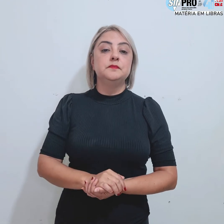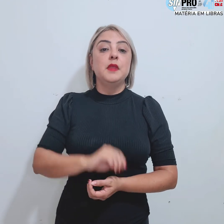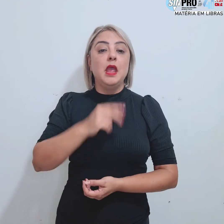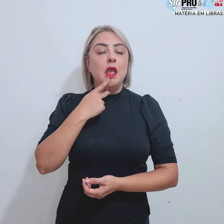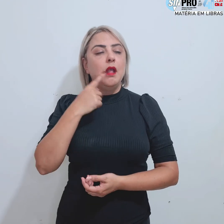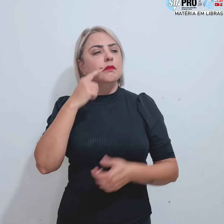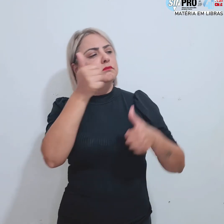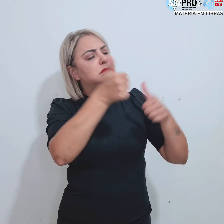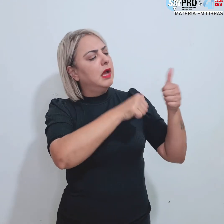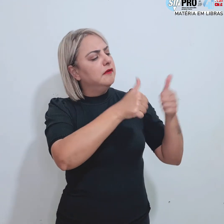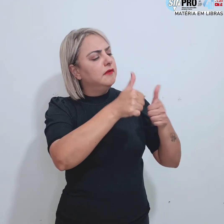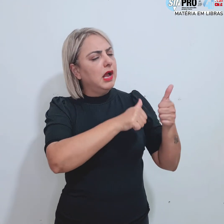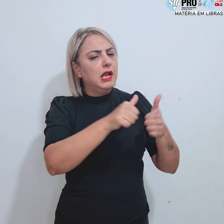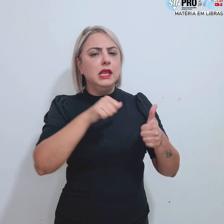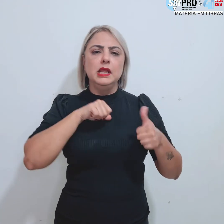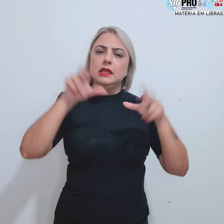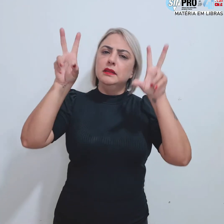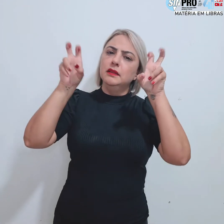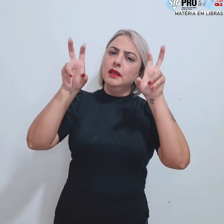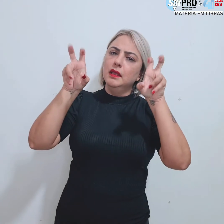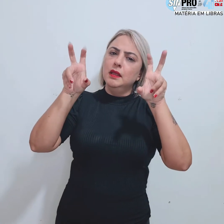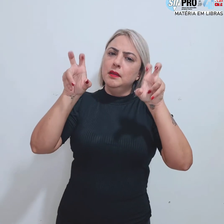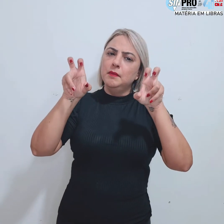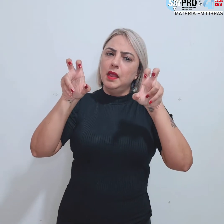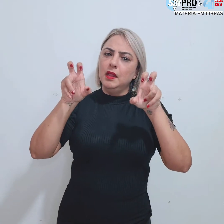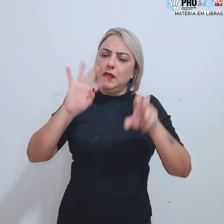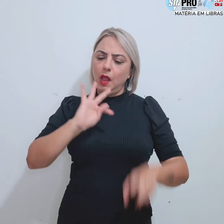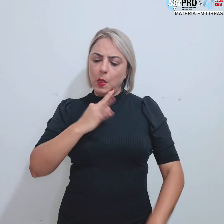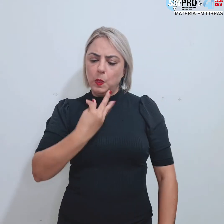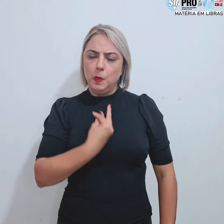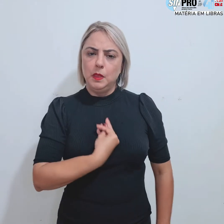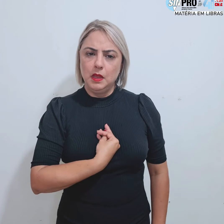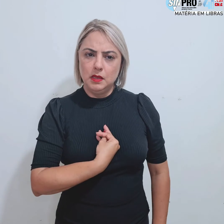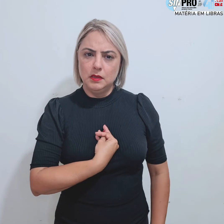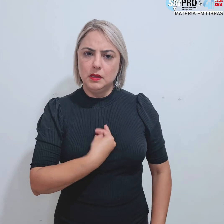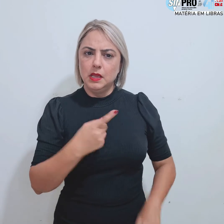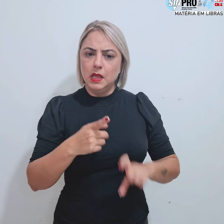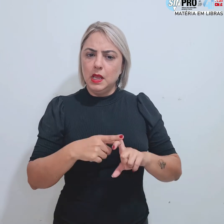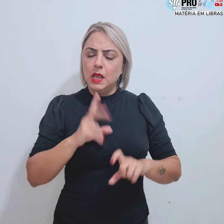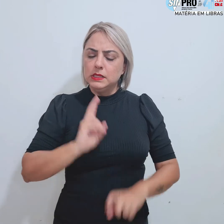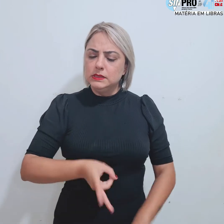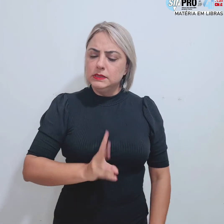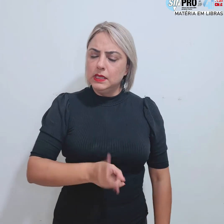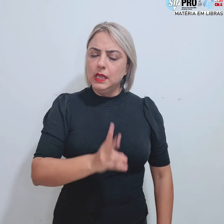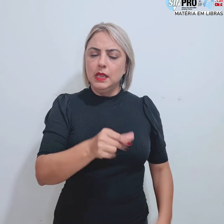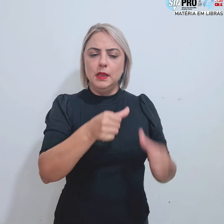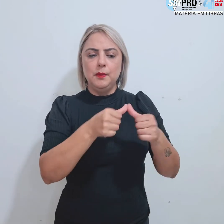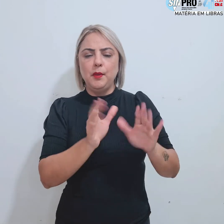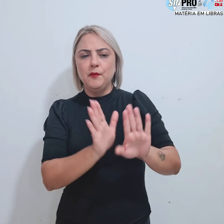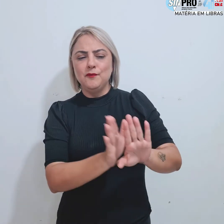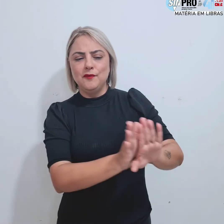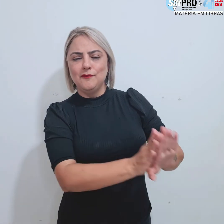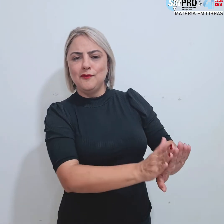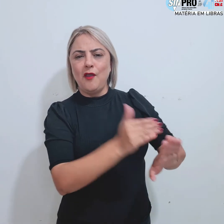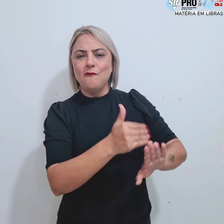Filho, avalia que temáticas como a transexualidade sempre ficaram à